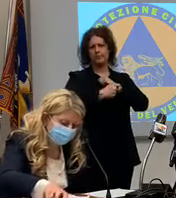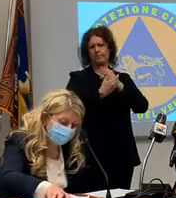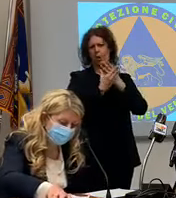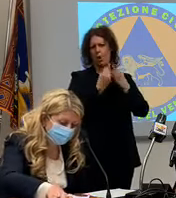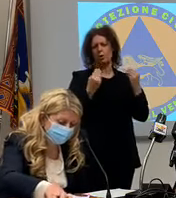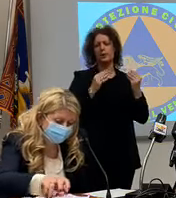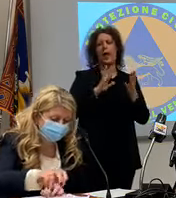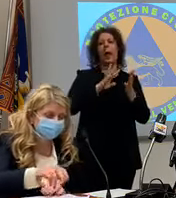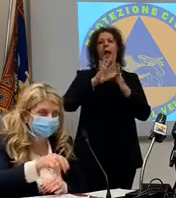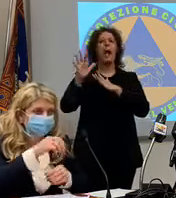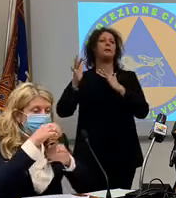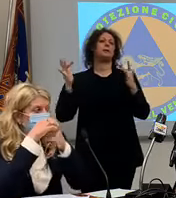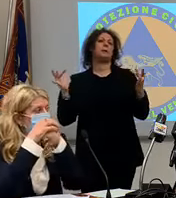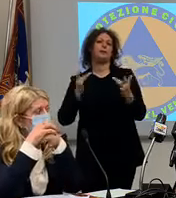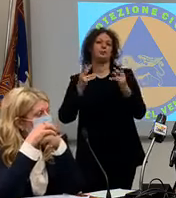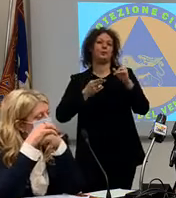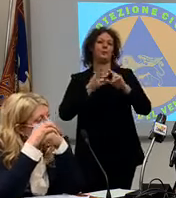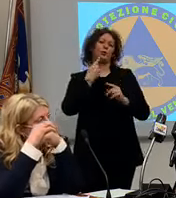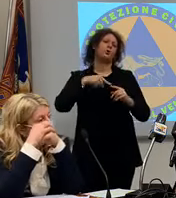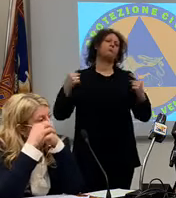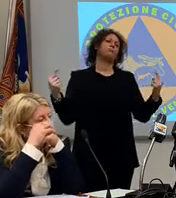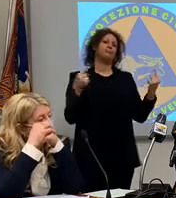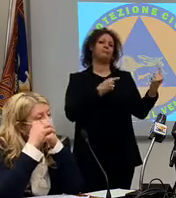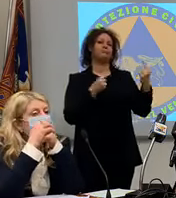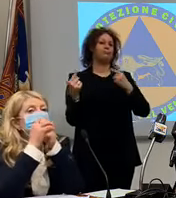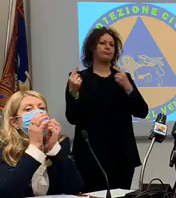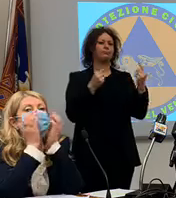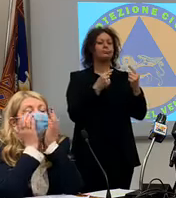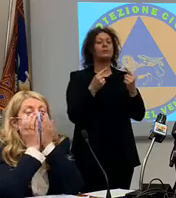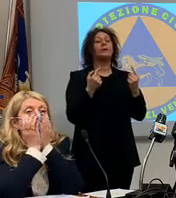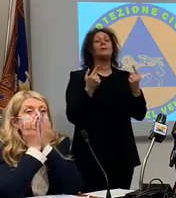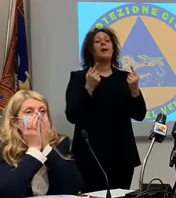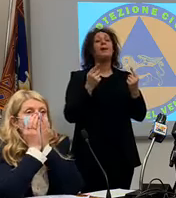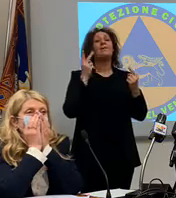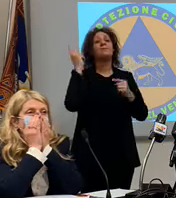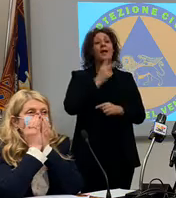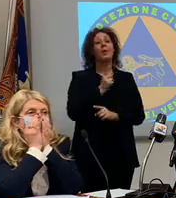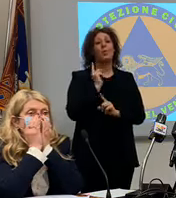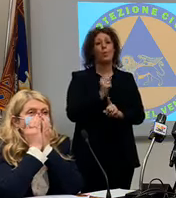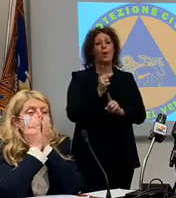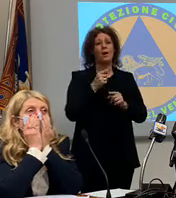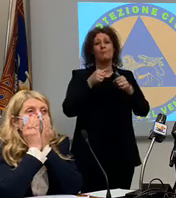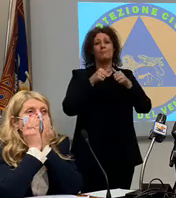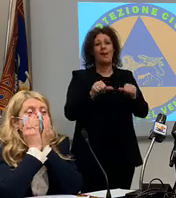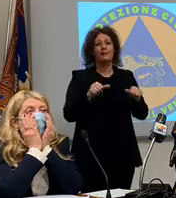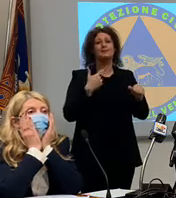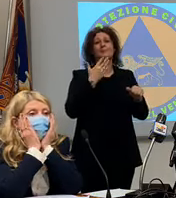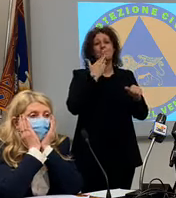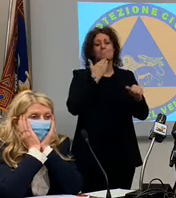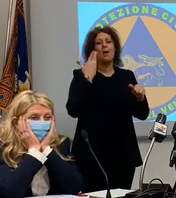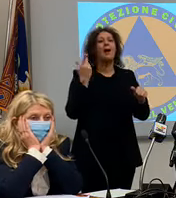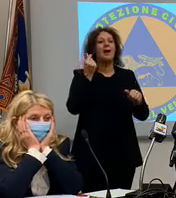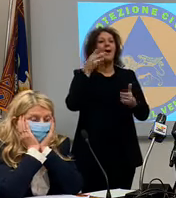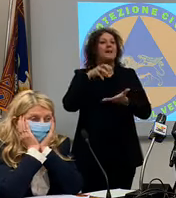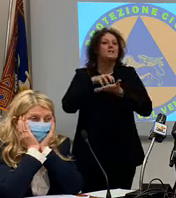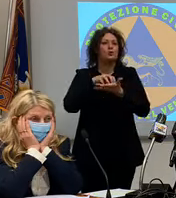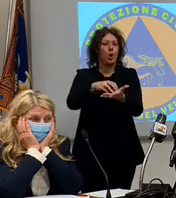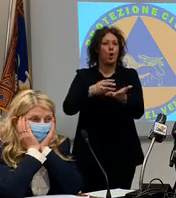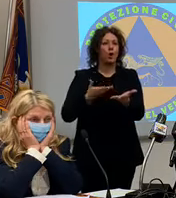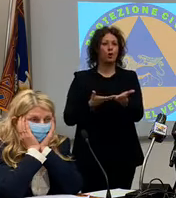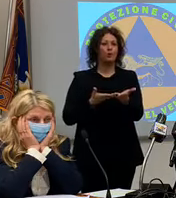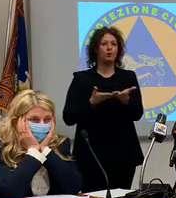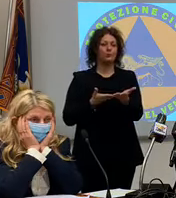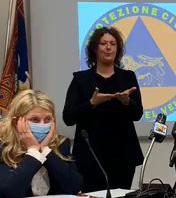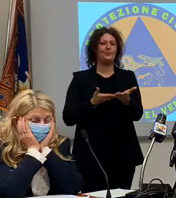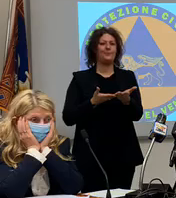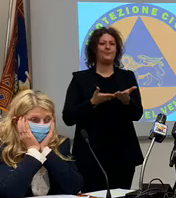più soft La verità è che il tema de dei dei Ristori è un tema diim mentee Nel senso che